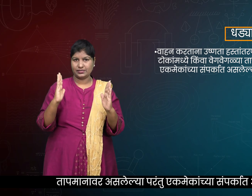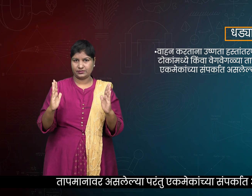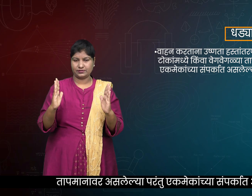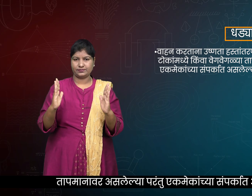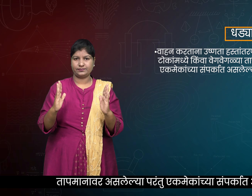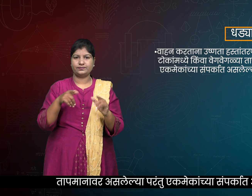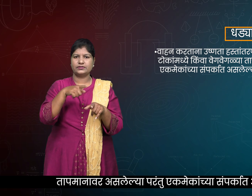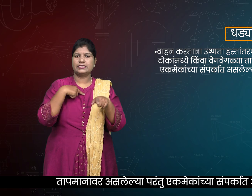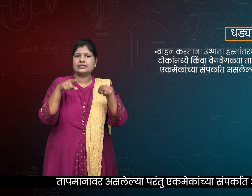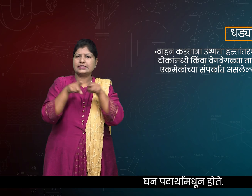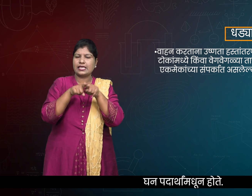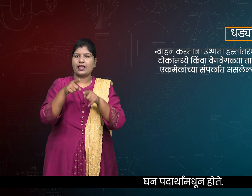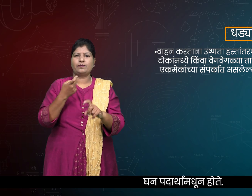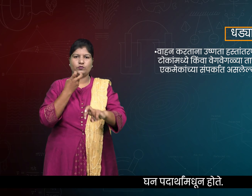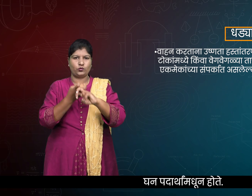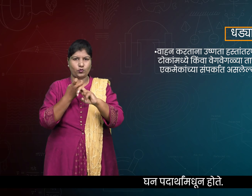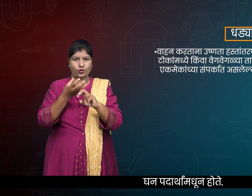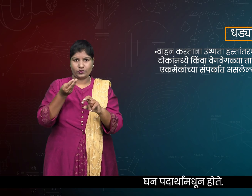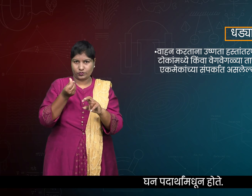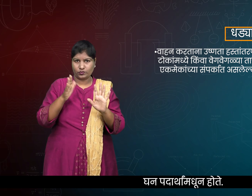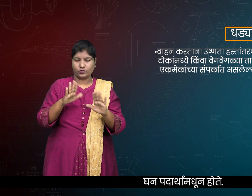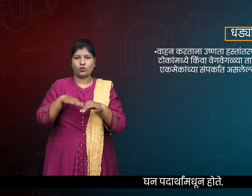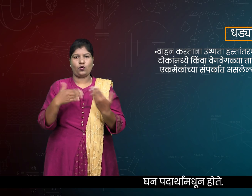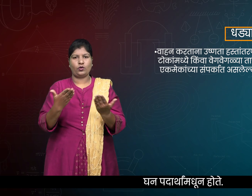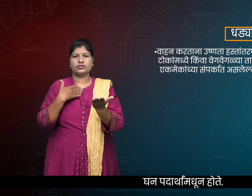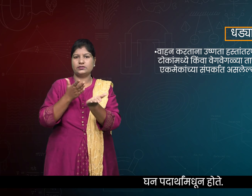संपर्कात असलेल्या 2 घन पदार्थांमधून होते.